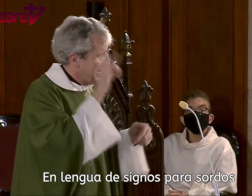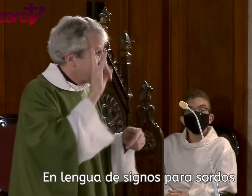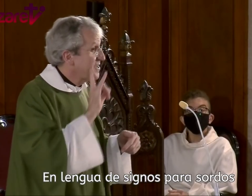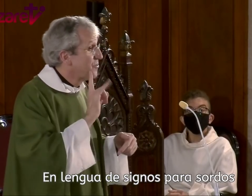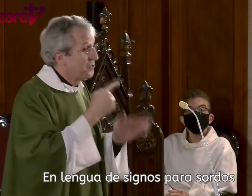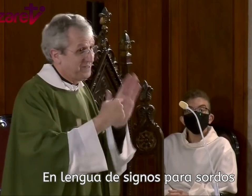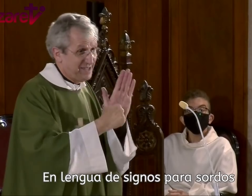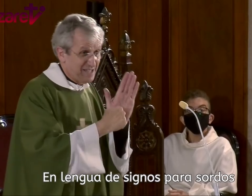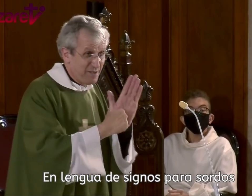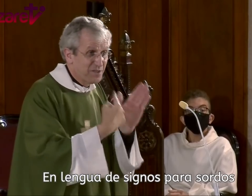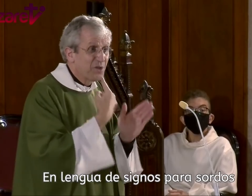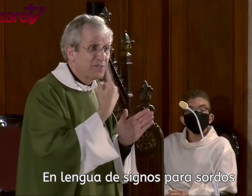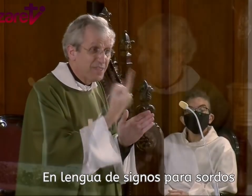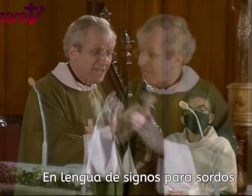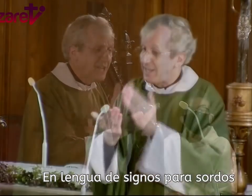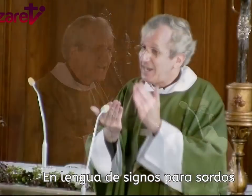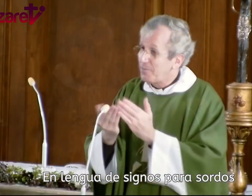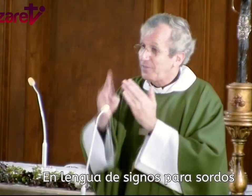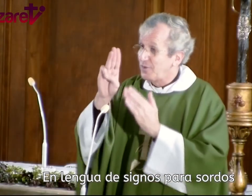Antiguo Testamento Decía Del libro De los